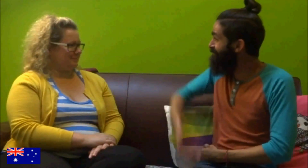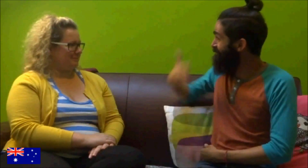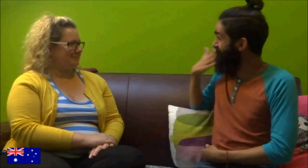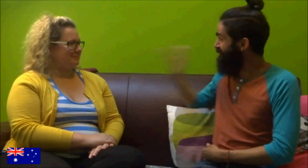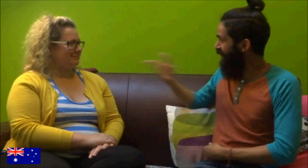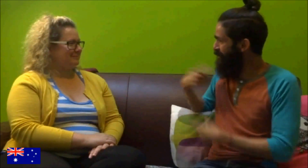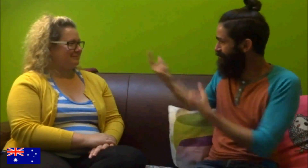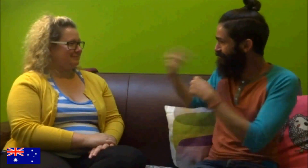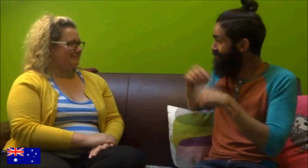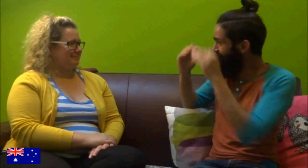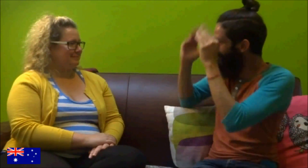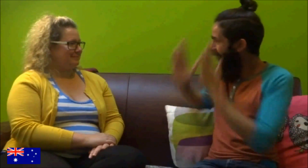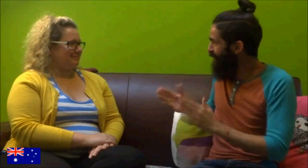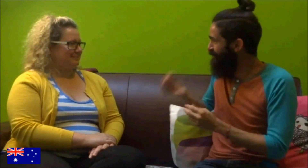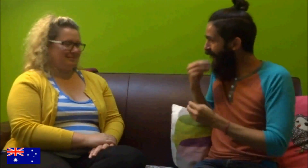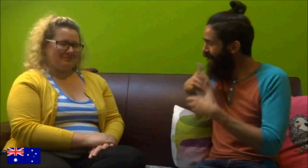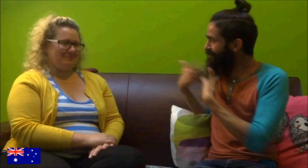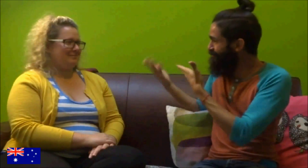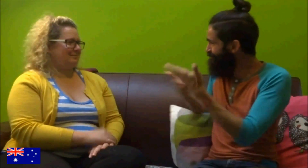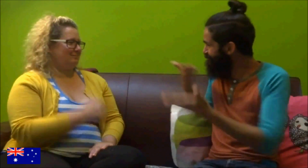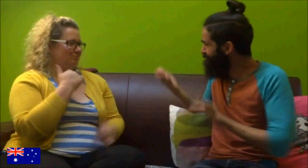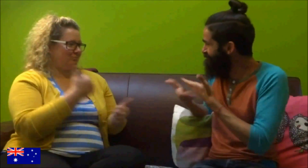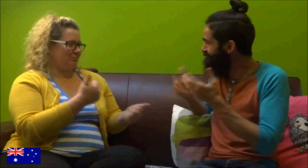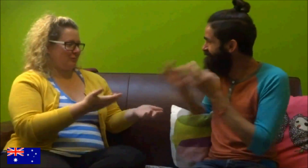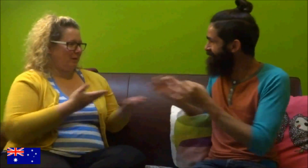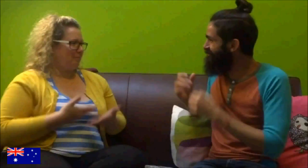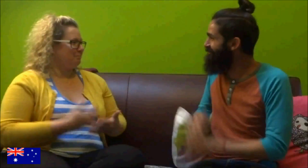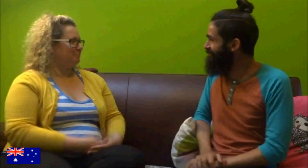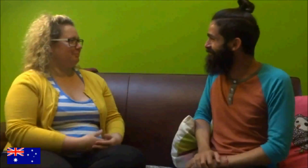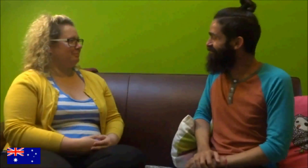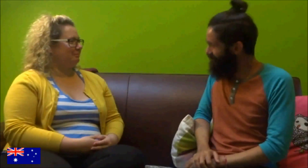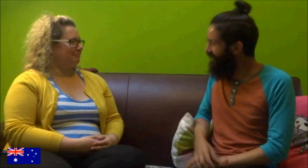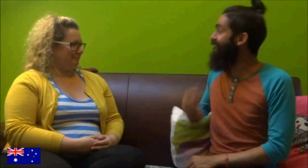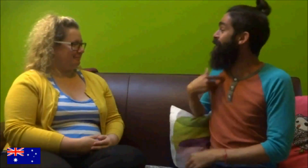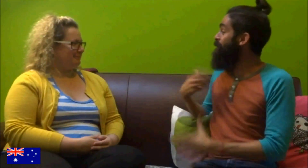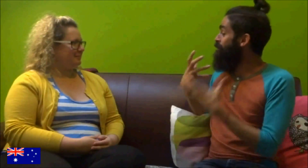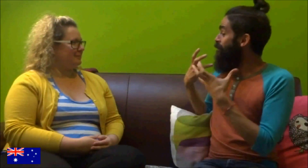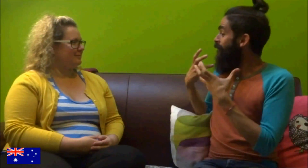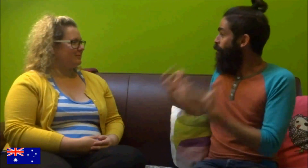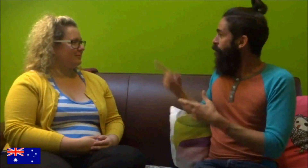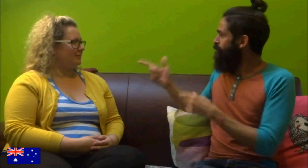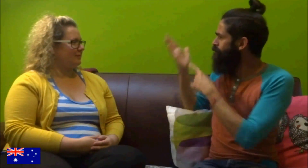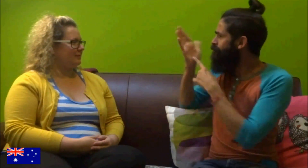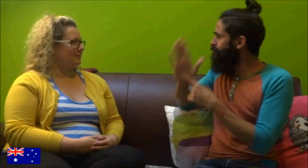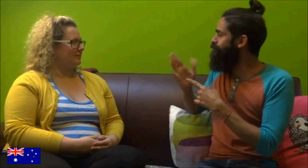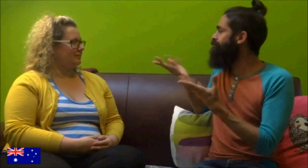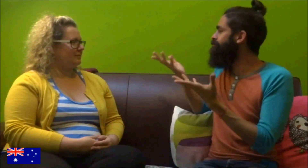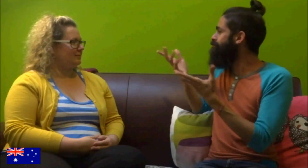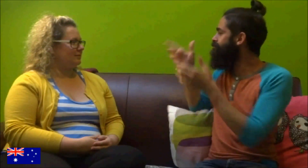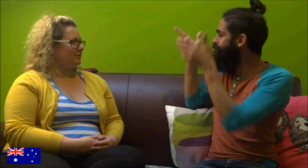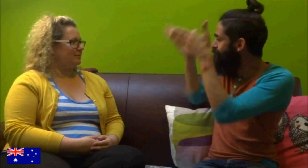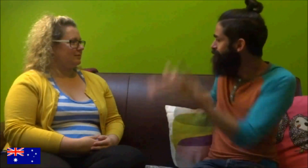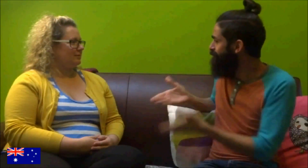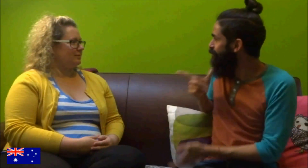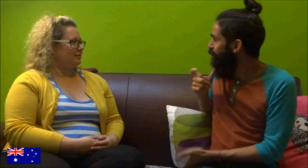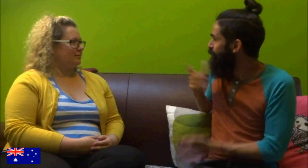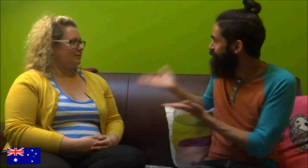toi, salut. Donc, merci de m'avoir accueilli dans ta maison. Ben, de rien, t'es bienvenue. Je voudrais que tu te présentes